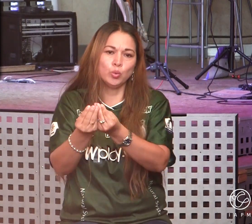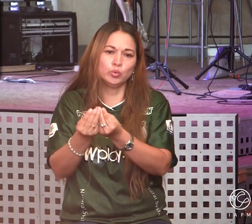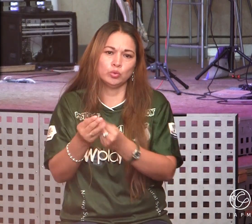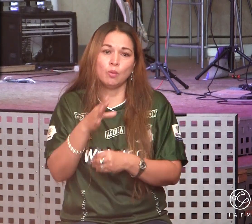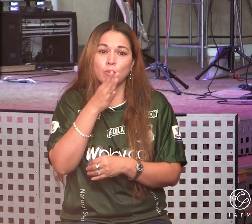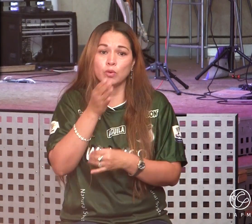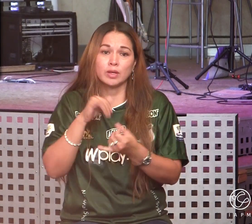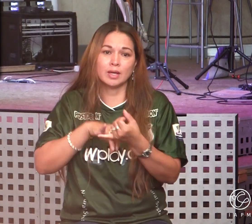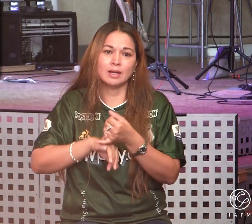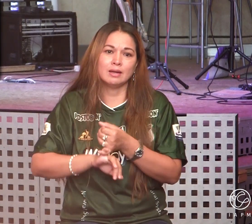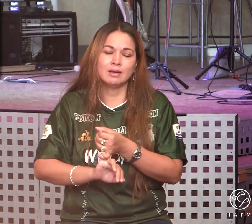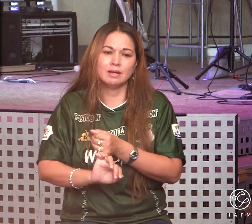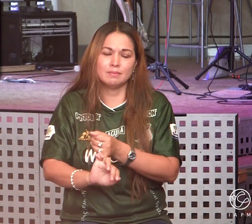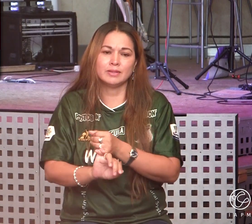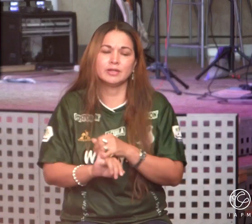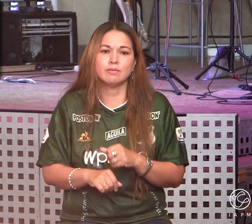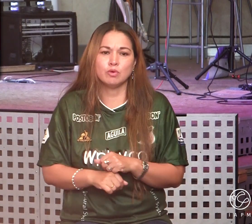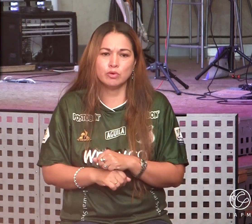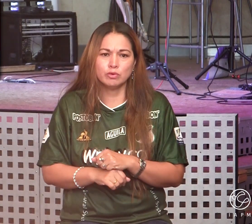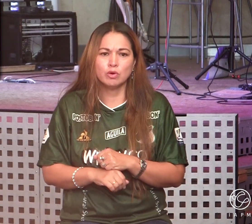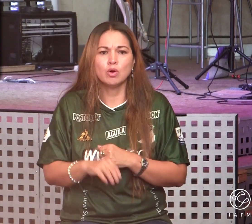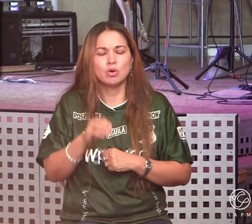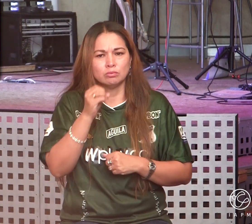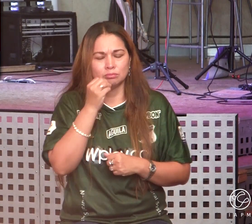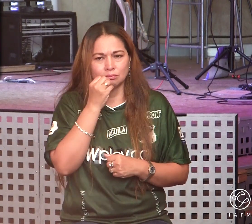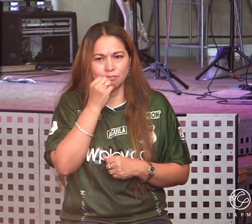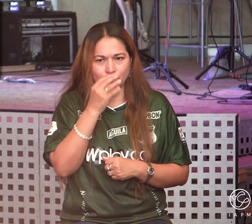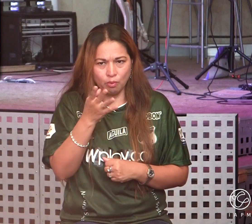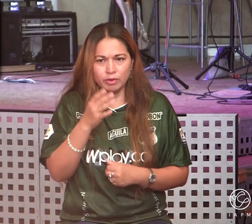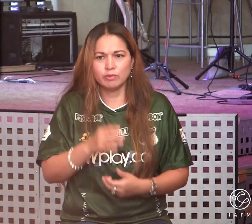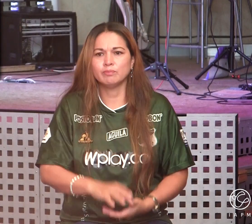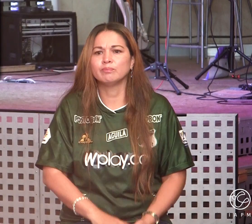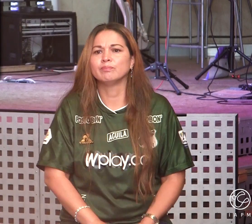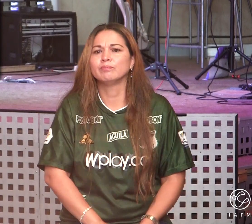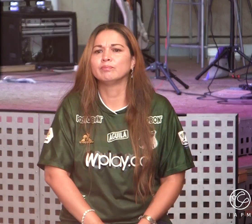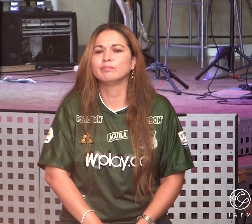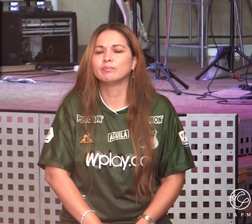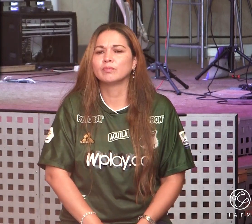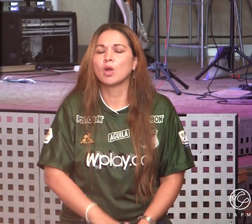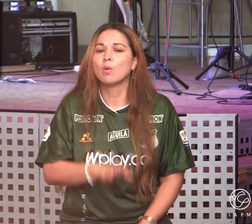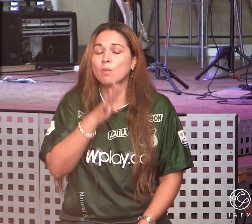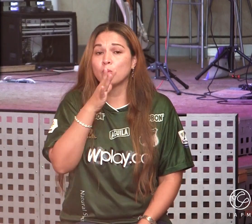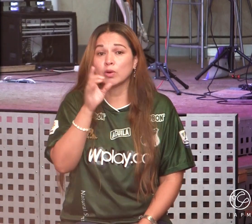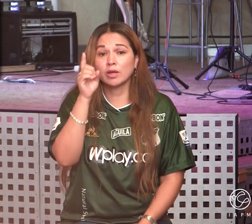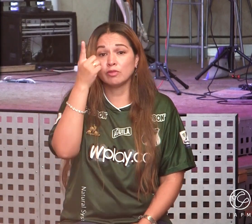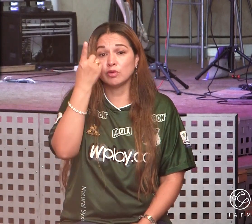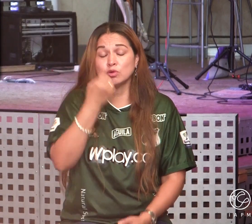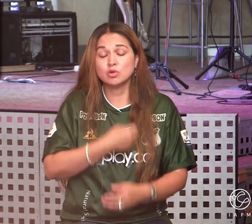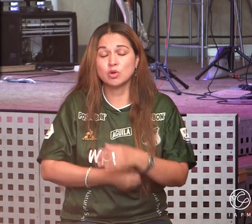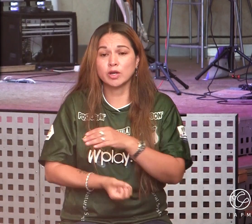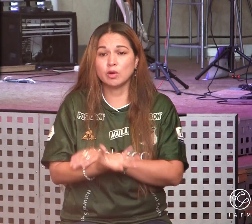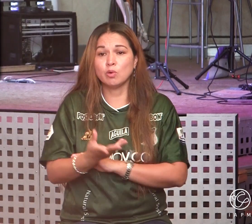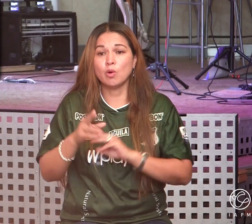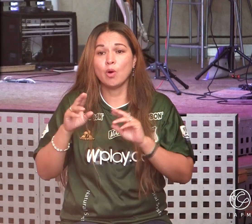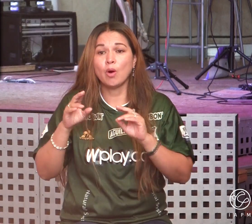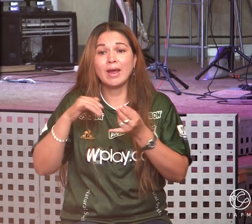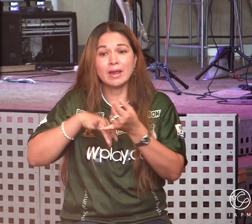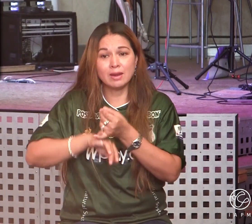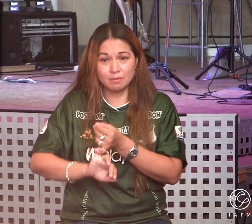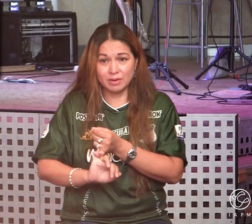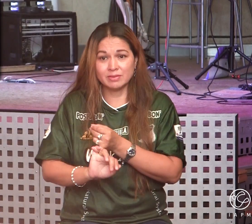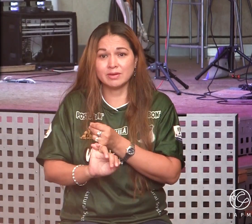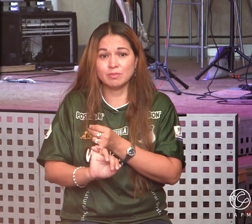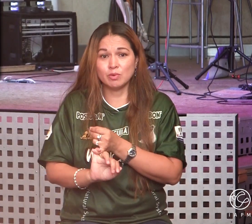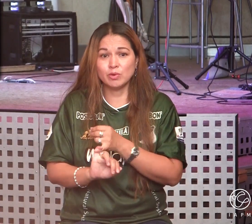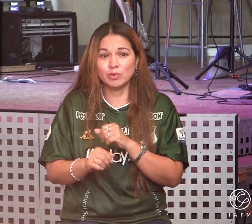es antinatural. Pastor, ¿de qué está hablando? Sí, que el matrimonio Dios lo hizo antes de que el ser humano fracasara, y